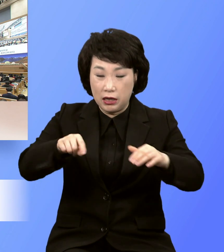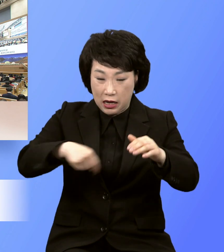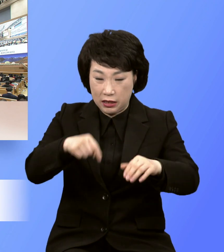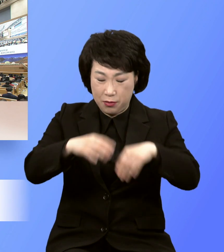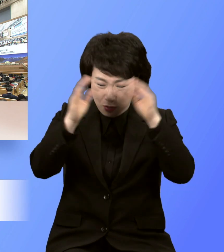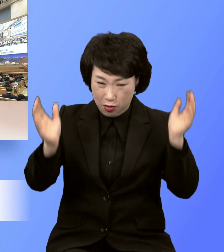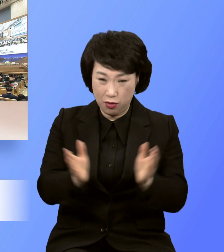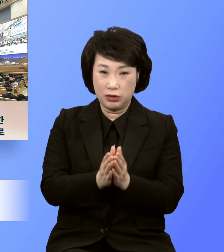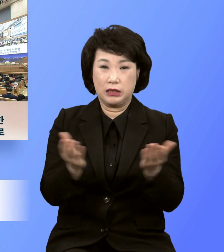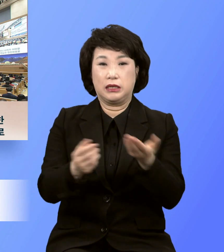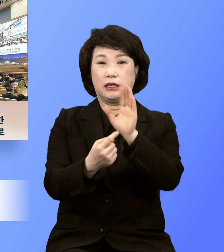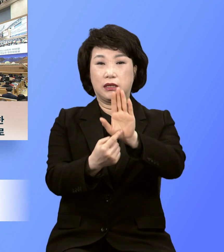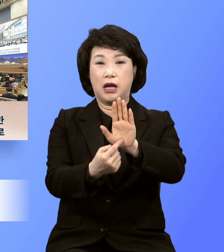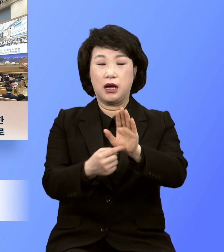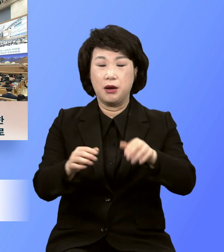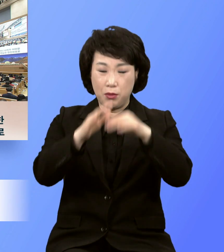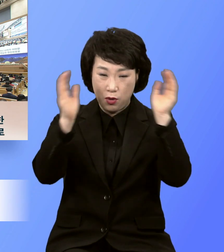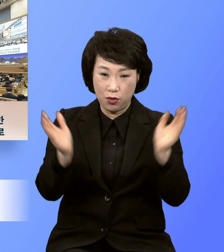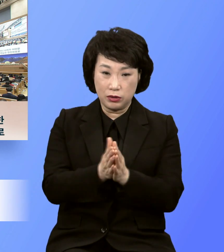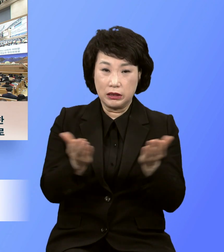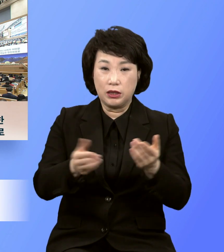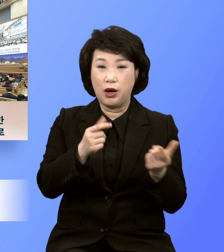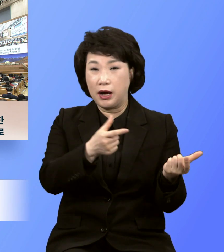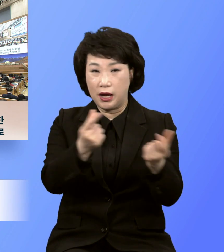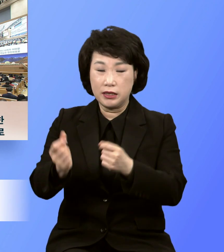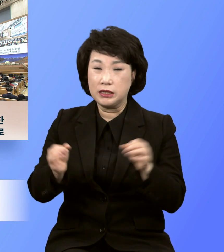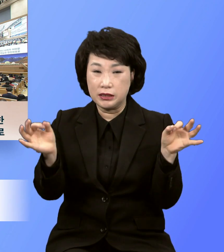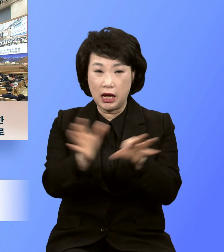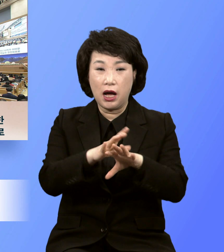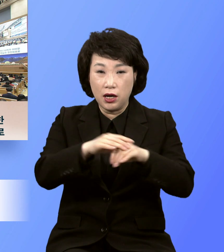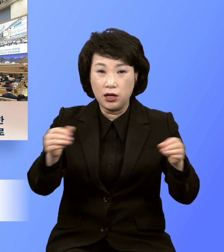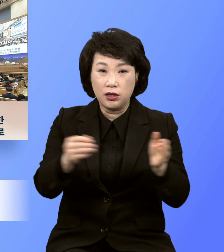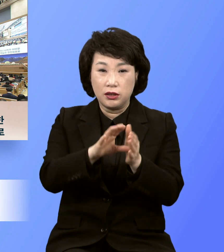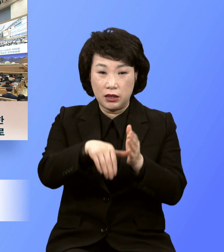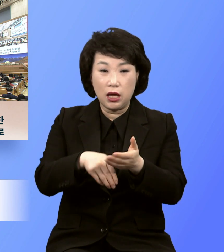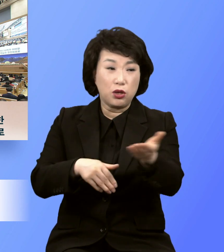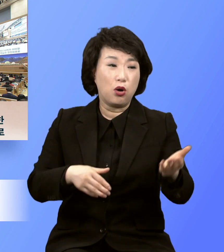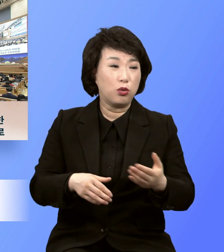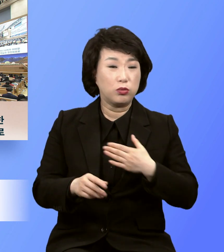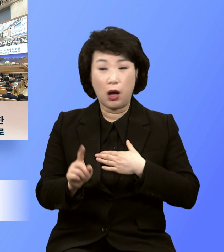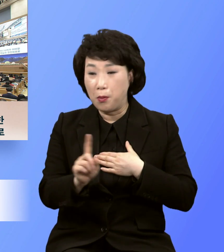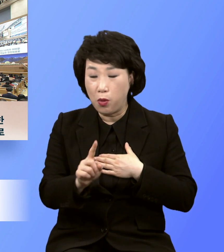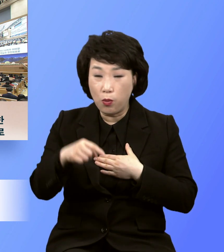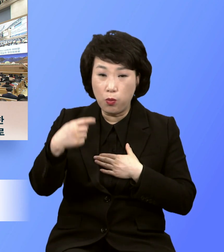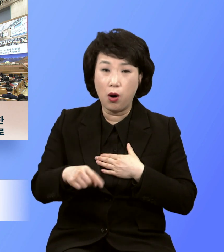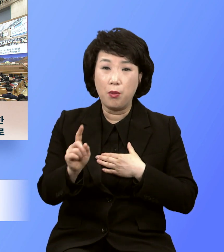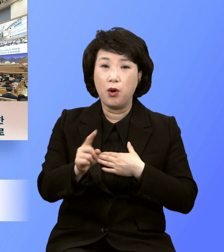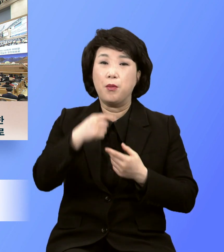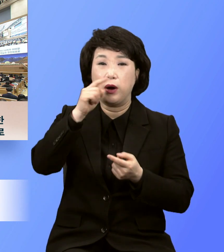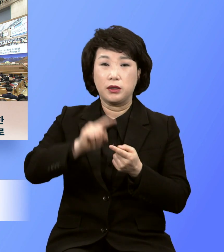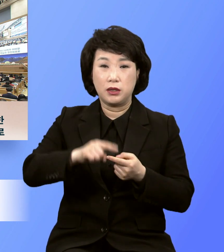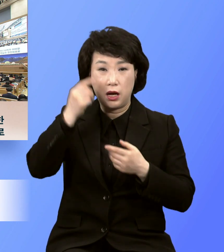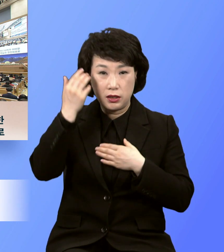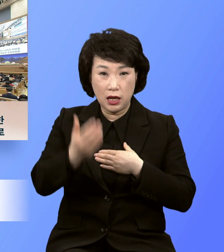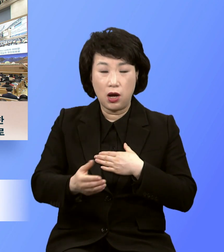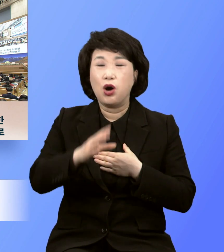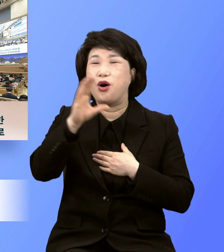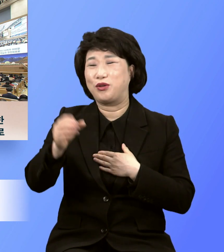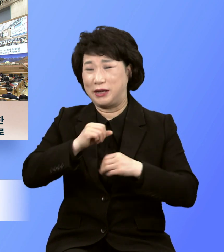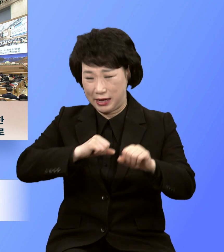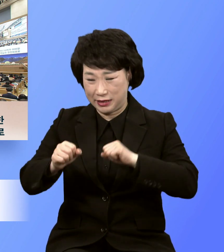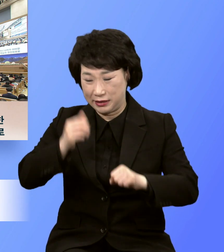일이 드러나리로다. 이 모든 것이 이렇게 풀어지리니 너희가 어떠한 사람이 되어야 마땅하뇨.